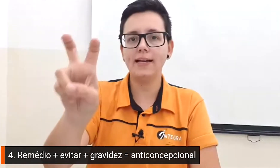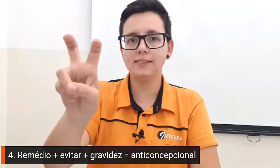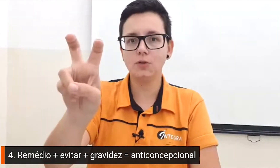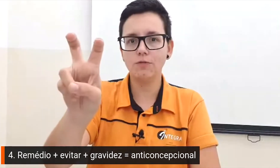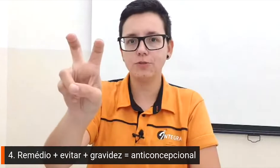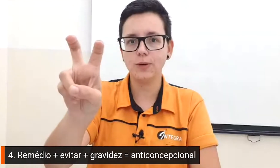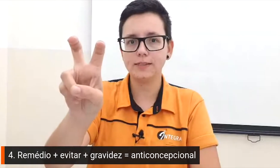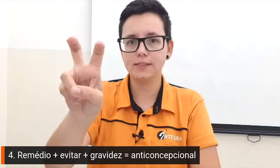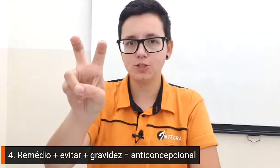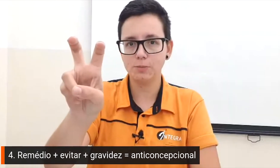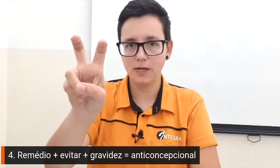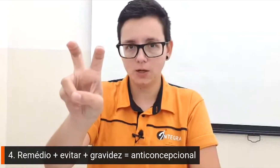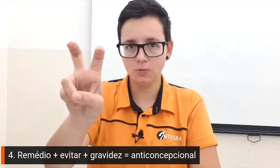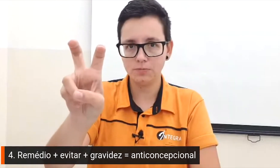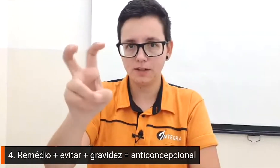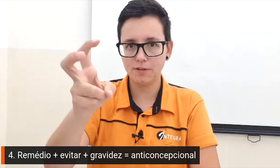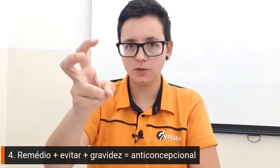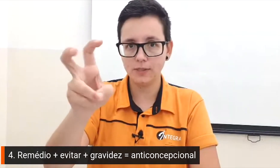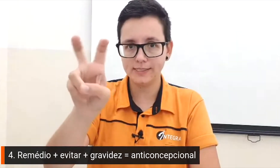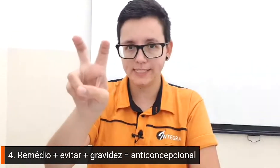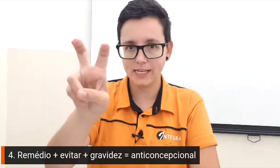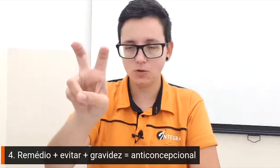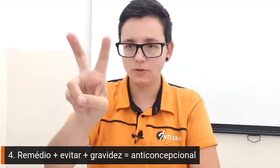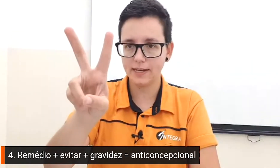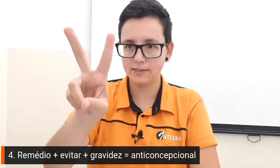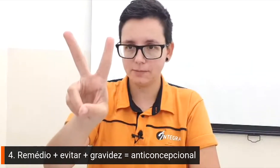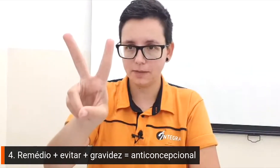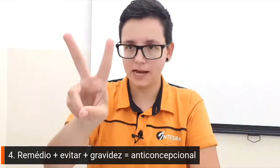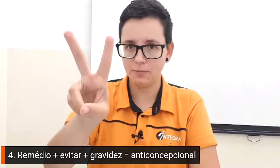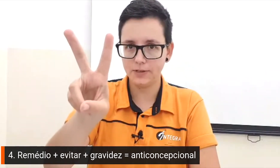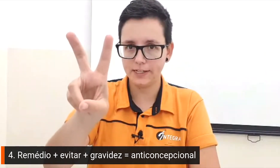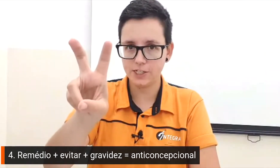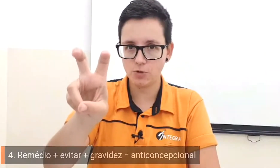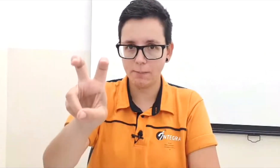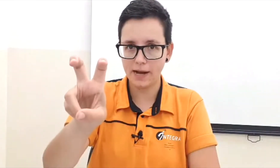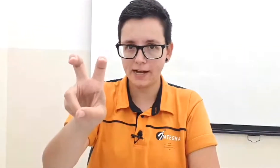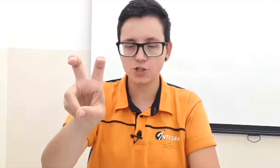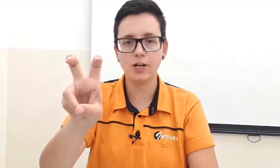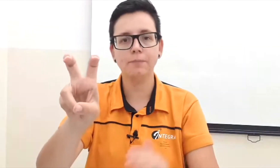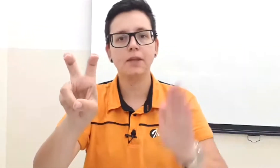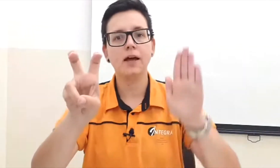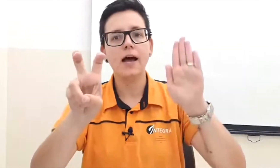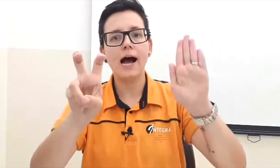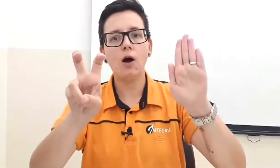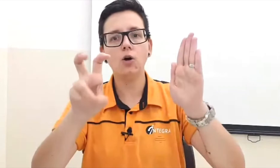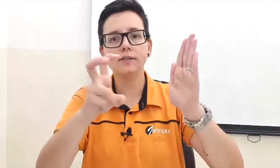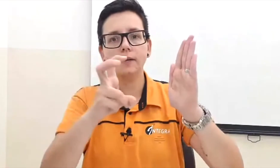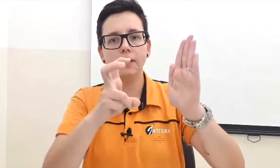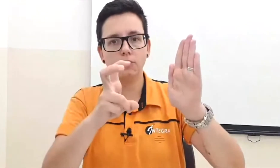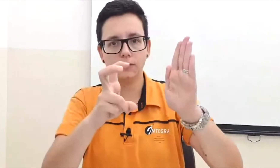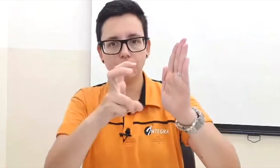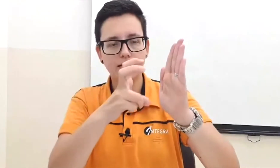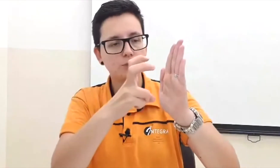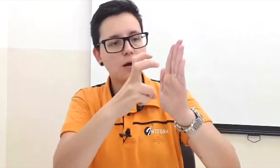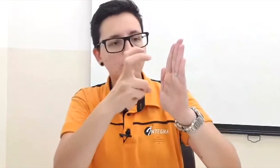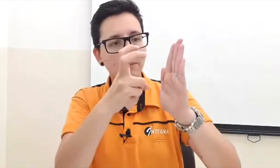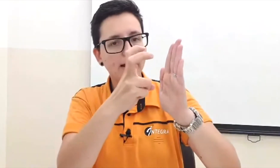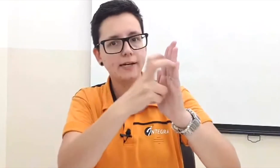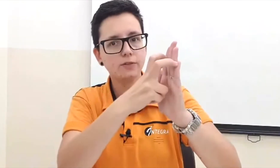essa configuração de mão, tá vendo? Em 5, né? Você abre o dedinho, abaixa. A outra mão você faz palma aberta e